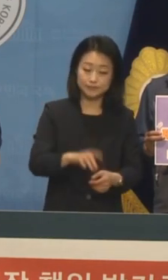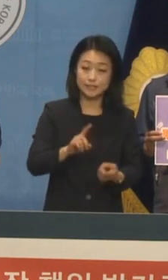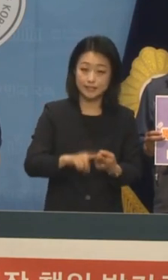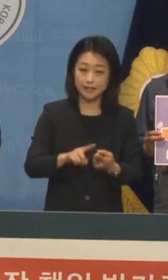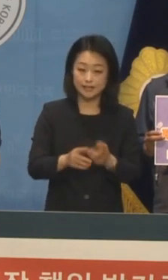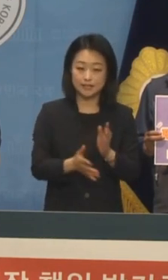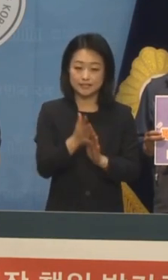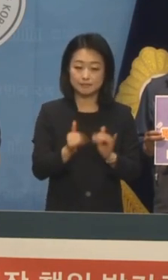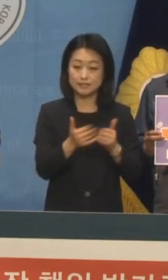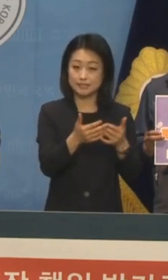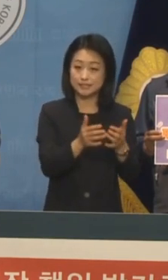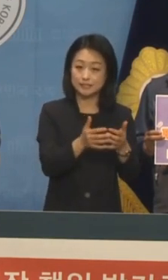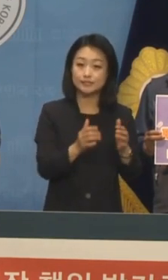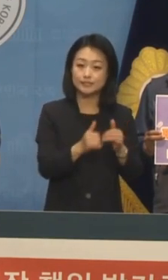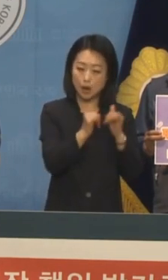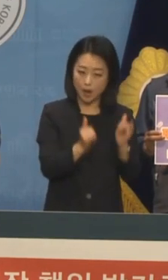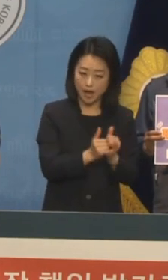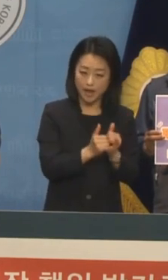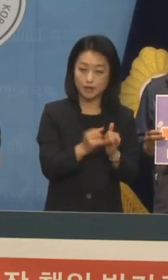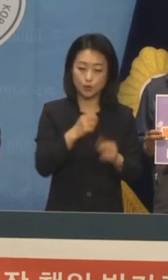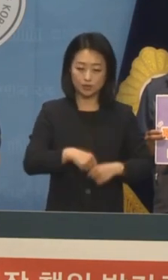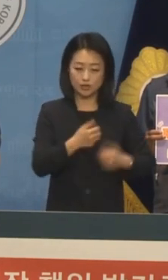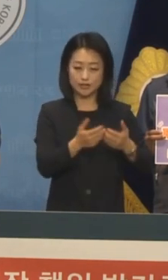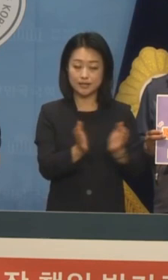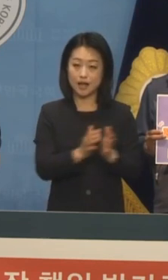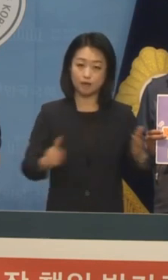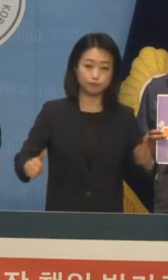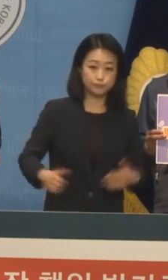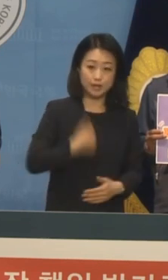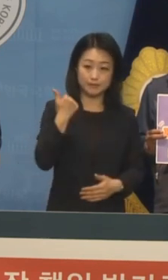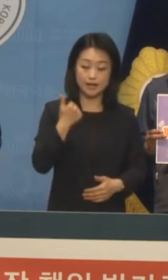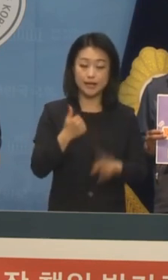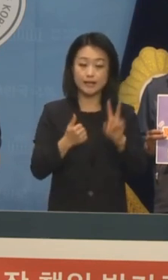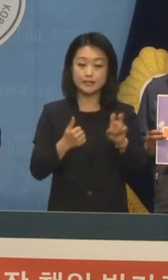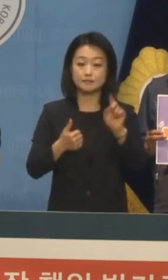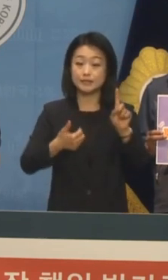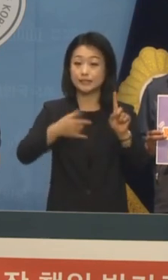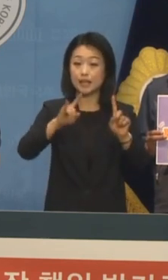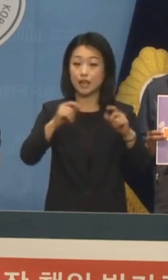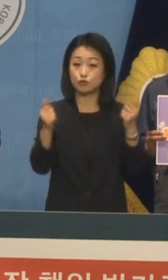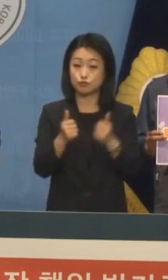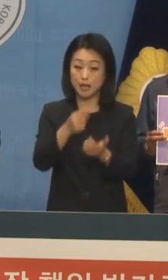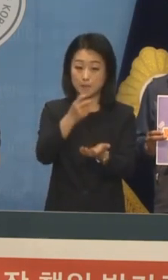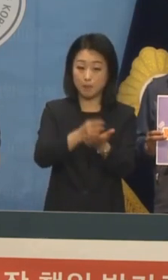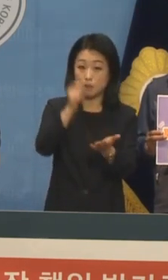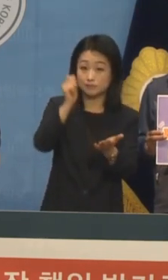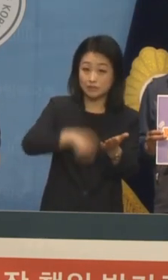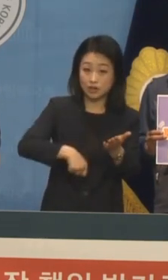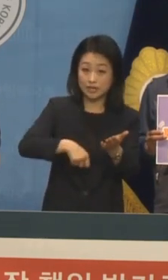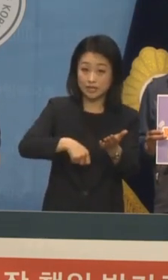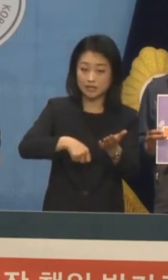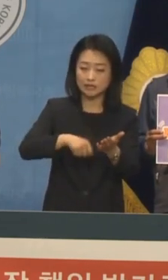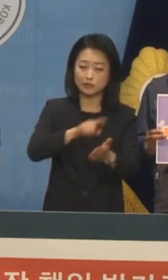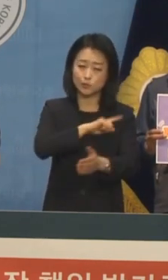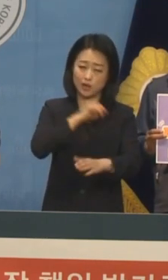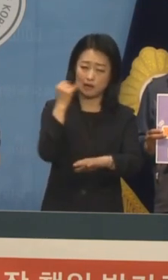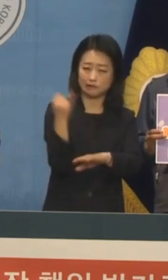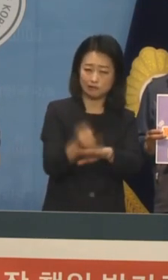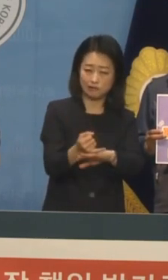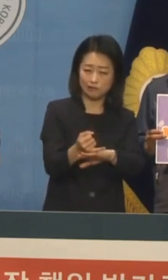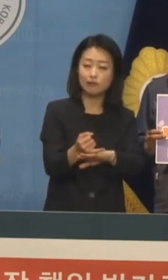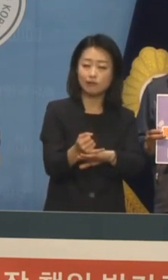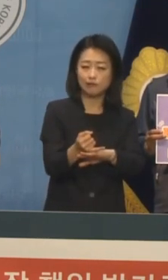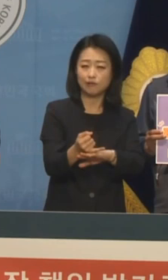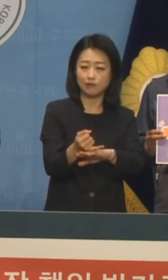시민사회와 정의당은 깊은 분노를 하고 있습니다. 21대 국회 법안 처리율이 역대 최저라는 수치가 보도되고